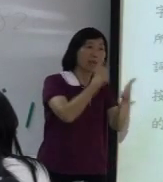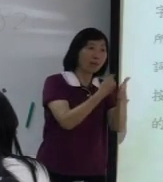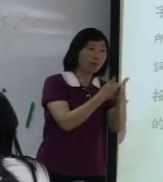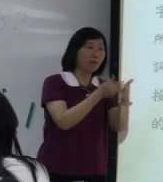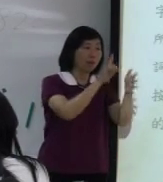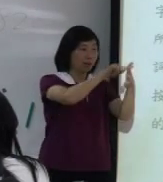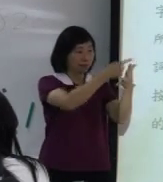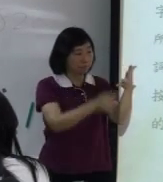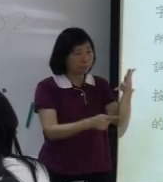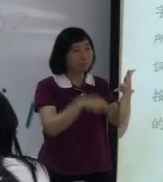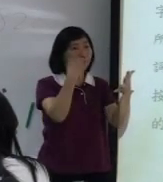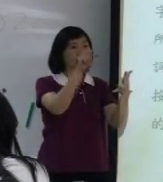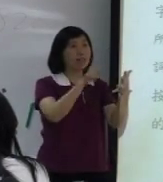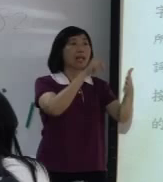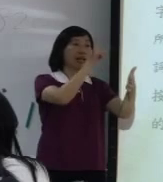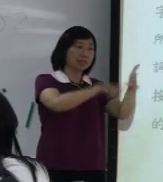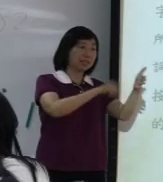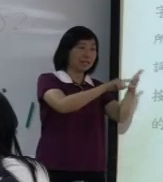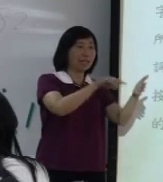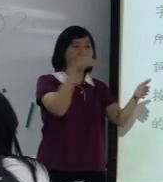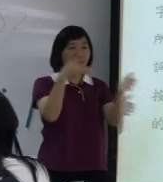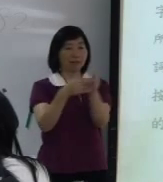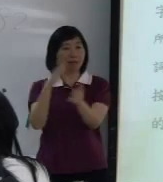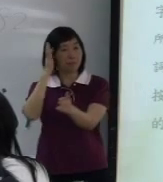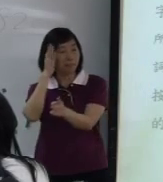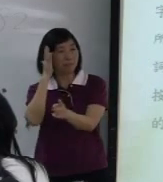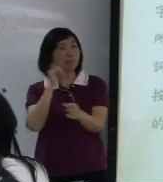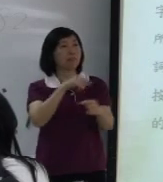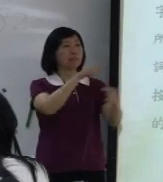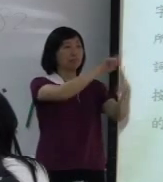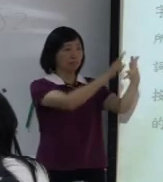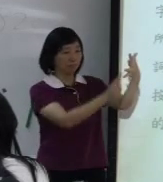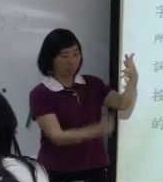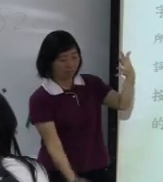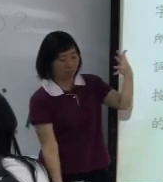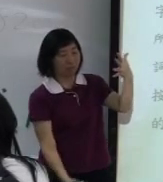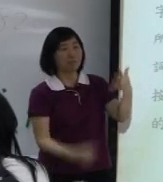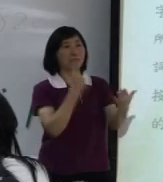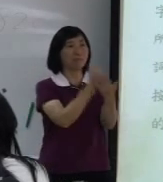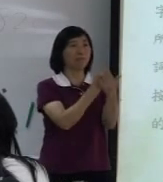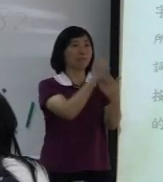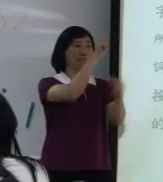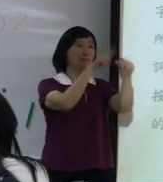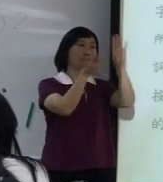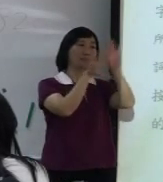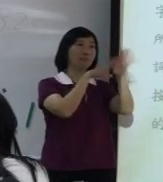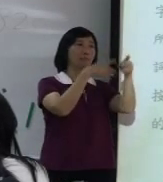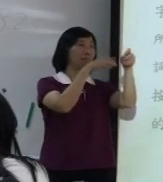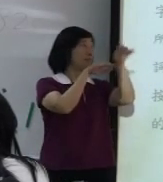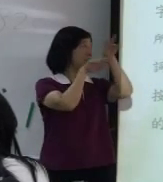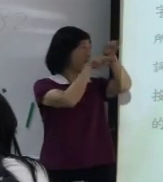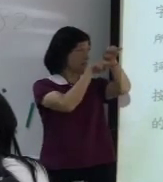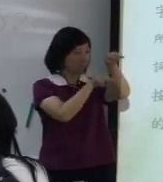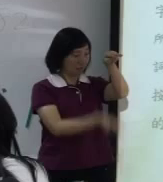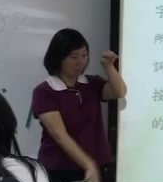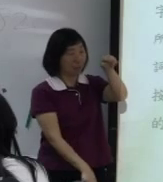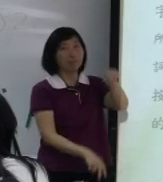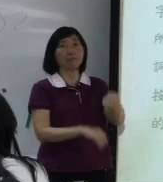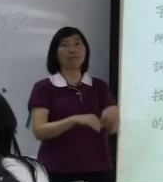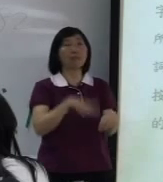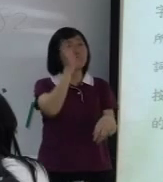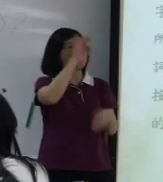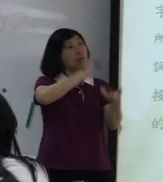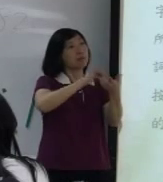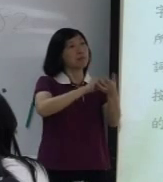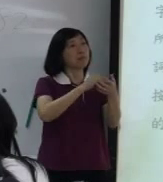序，由简至繁，依次编列。每一单字所列之词汇多寡